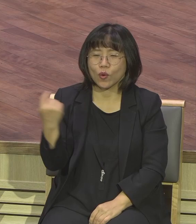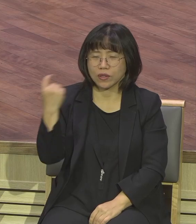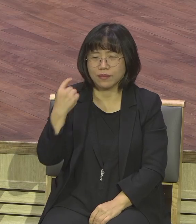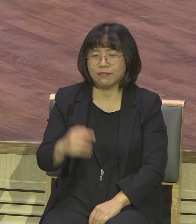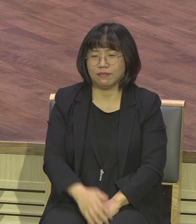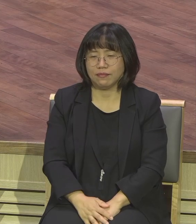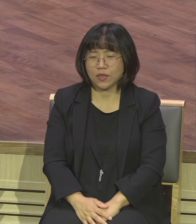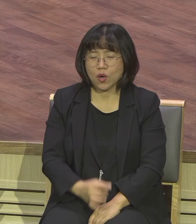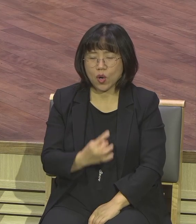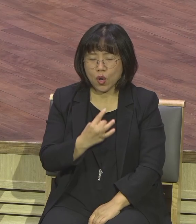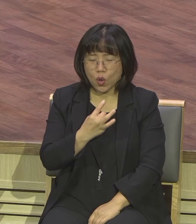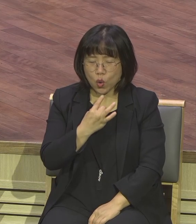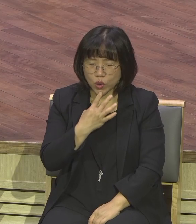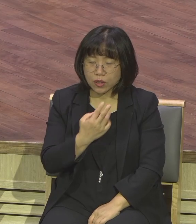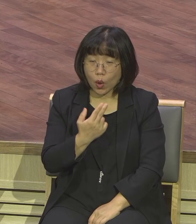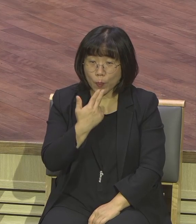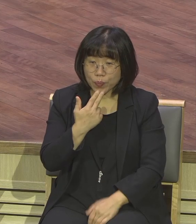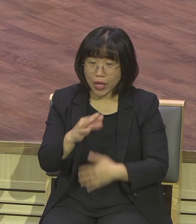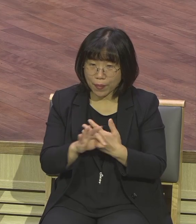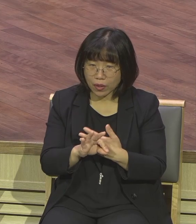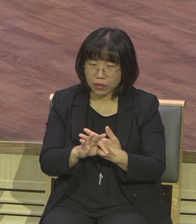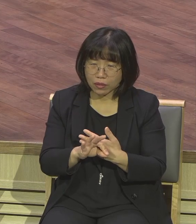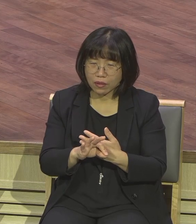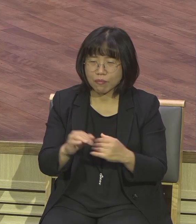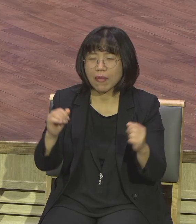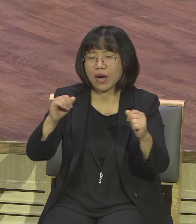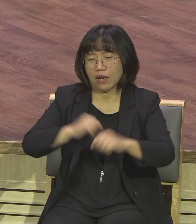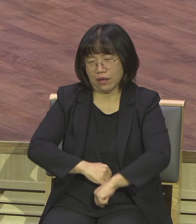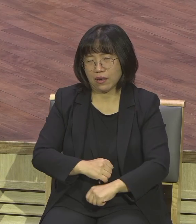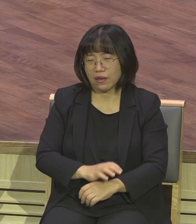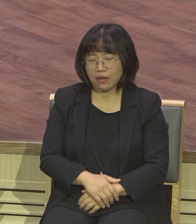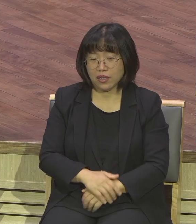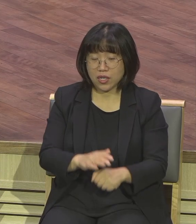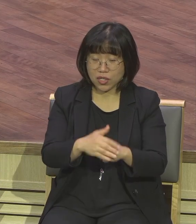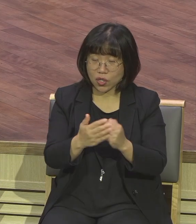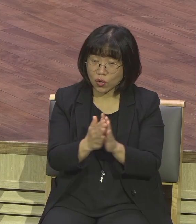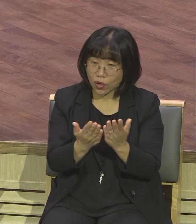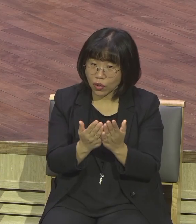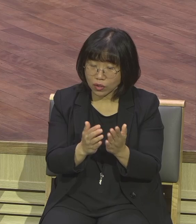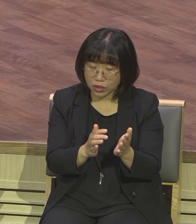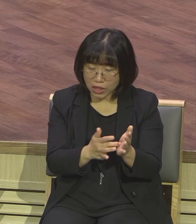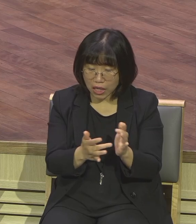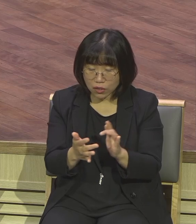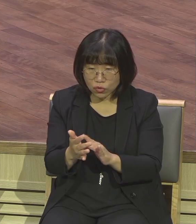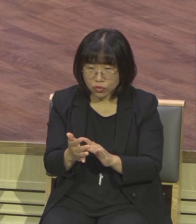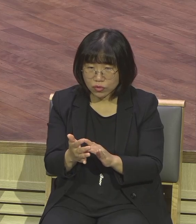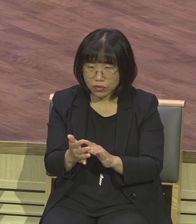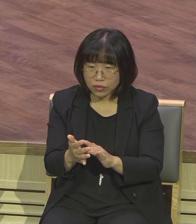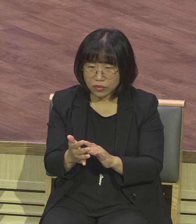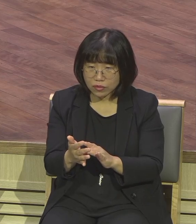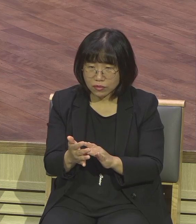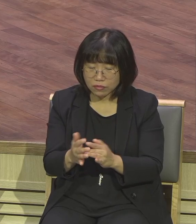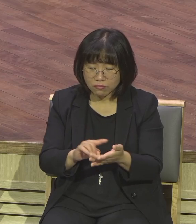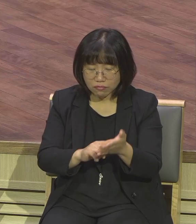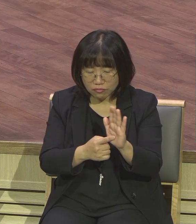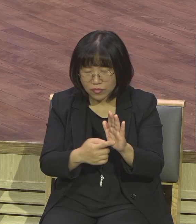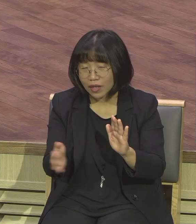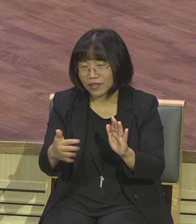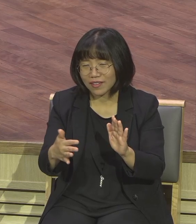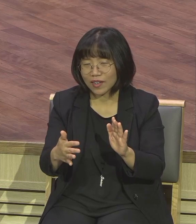죽도 밥도 안 되는 교회 안에서 망하는 거예요. 성경이 예수 말하는 게 아닙니다. 뭘 말하냐? 오직 예수